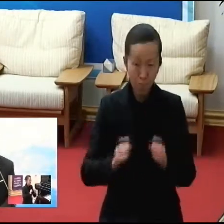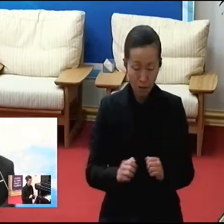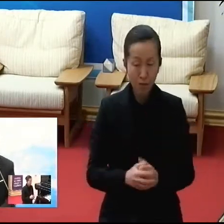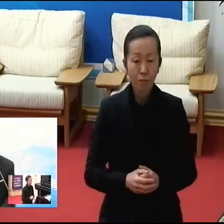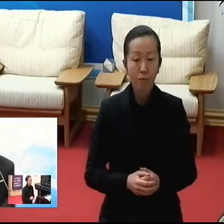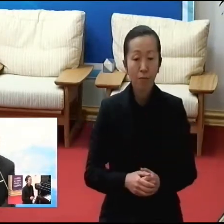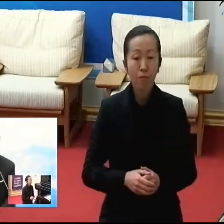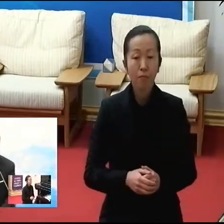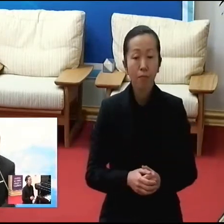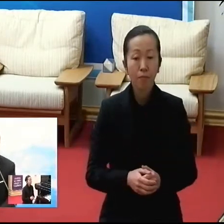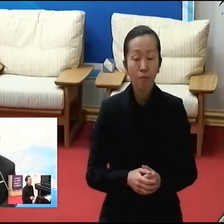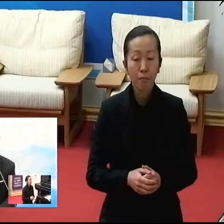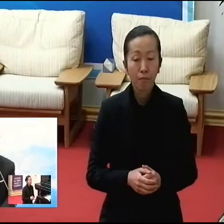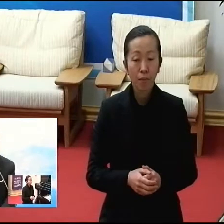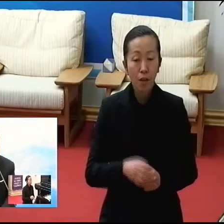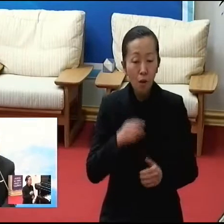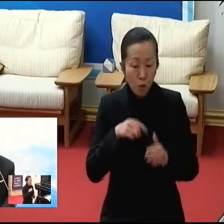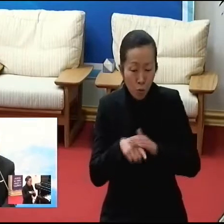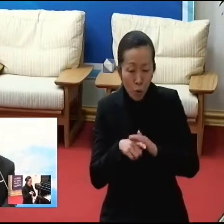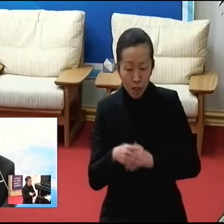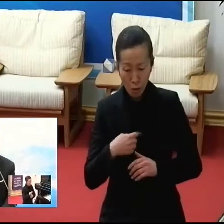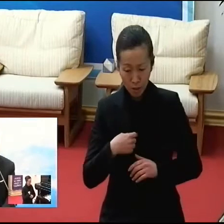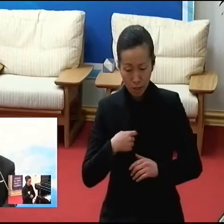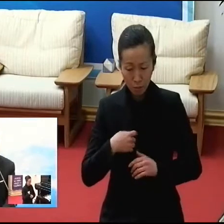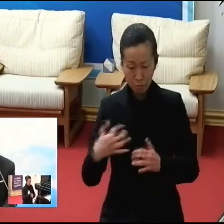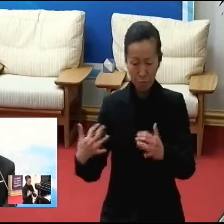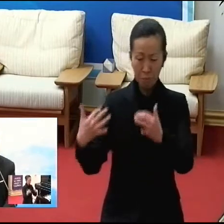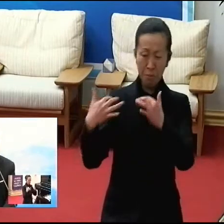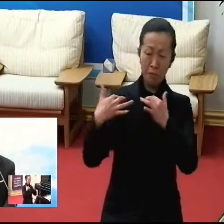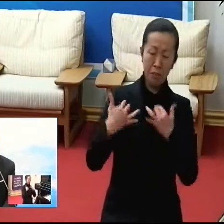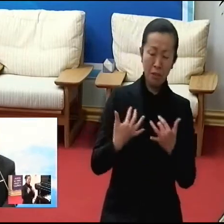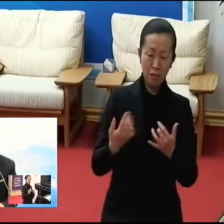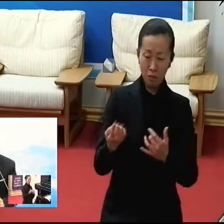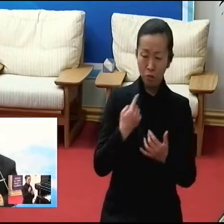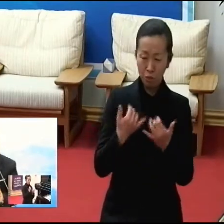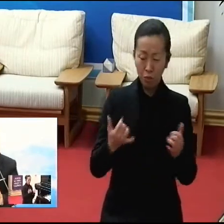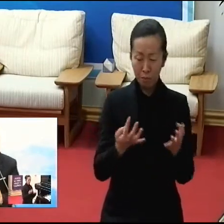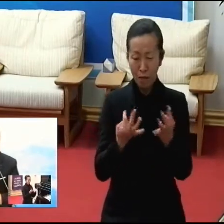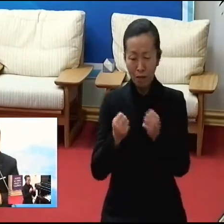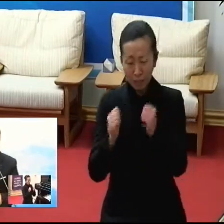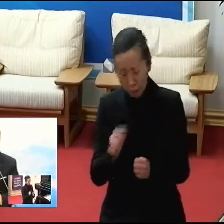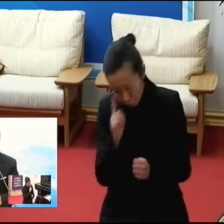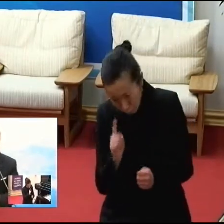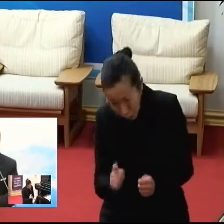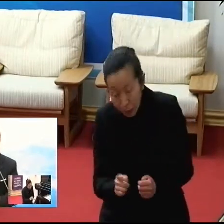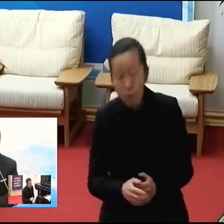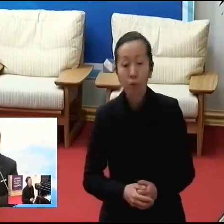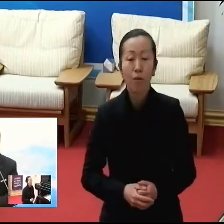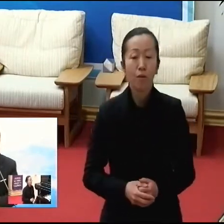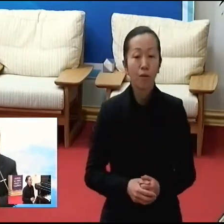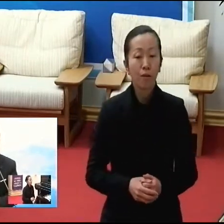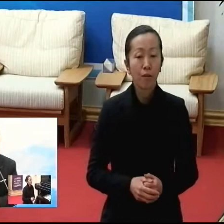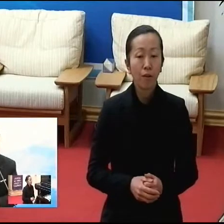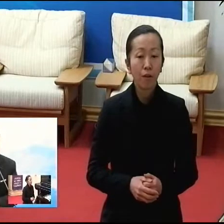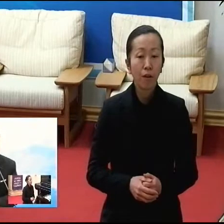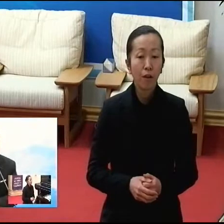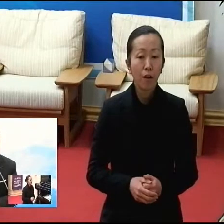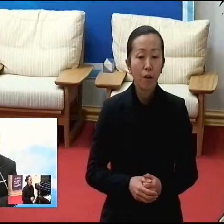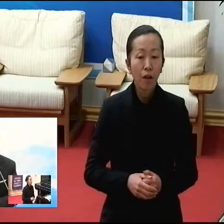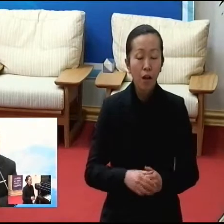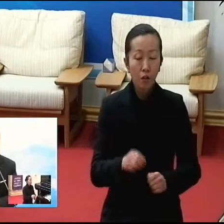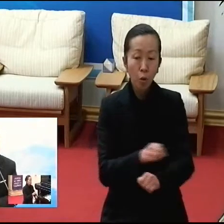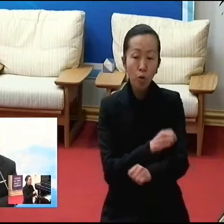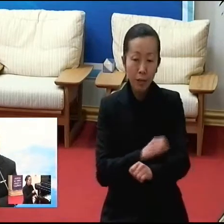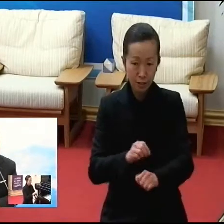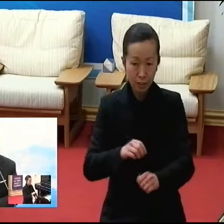공격하는 사람들이 그렇게 많은지요. どうして私を攻撃する人がそんなに多いんでしょう 특별히 예수 좀 믿어보려고 하면 더 공격합니다. 特